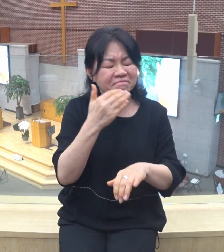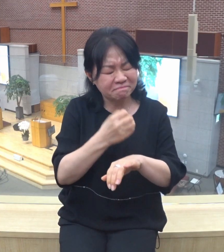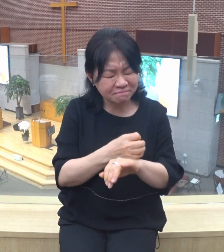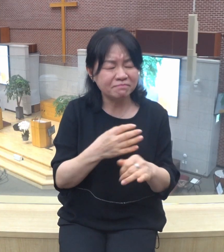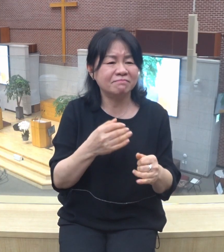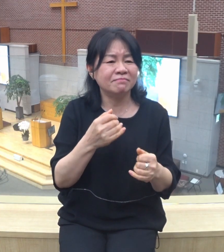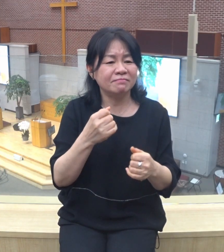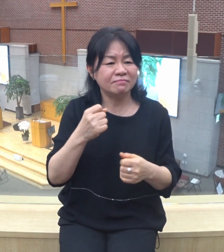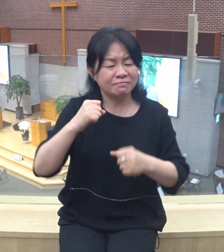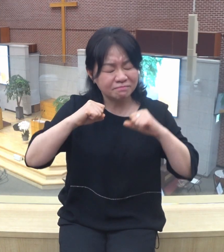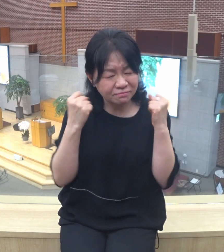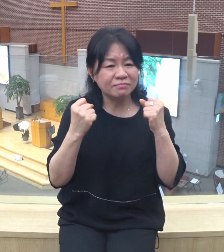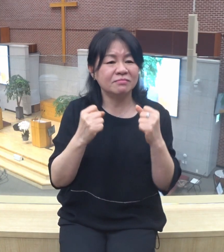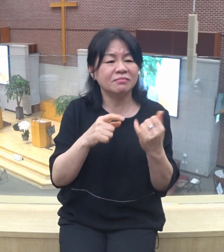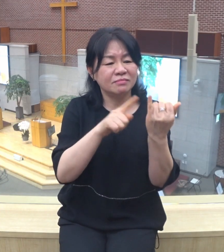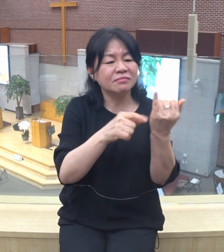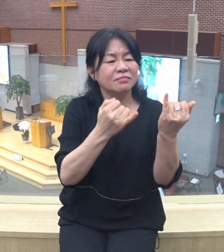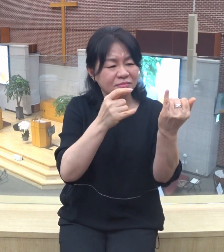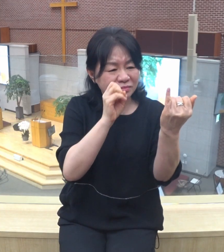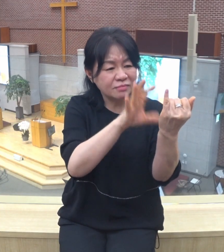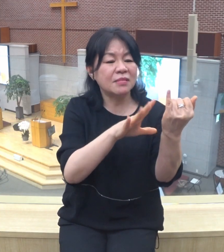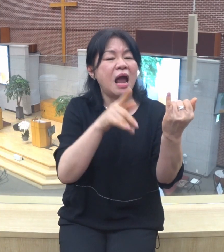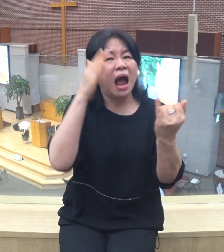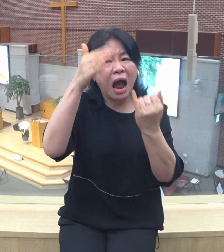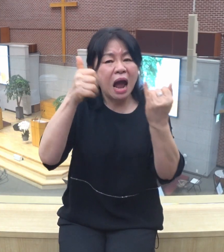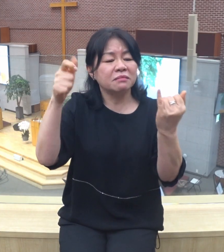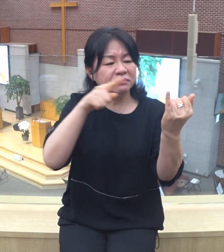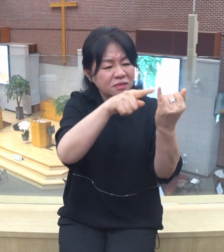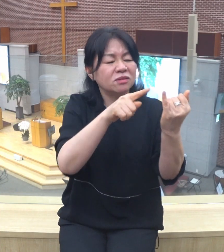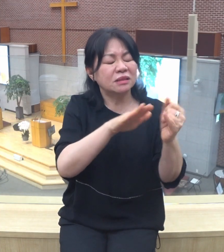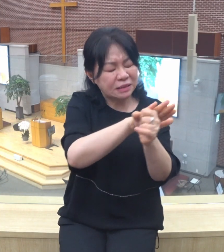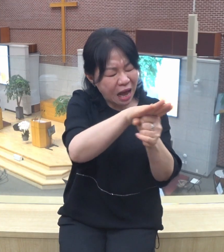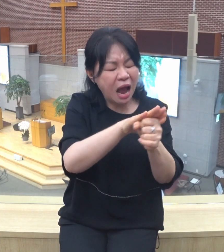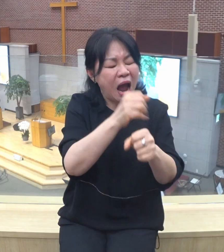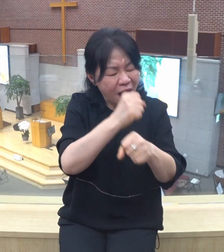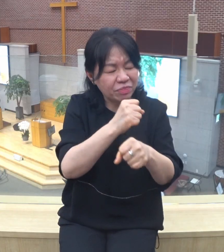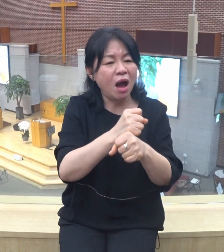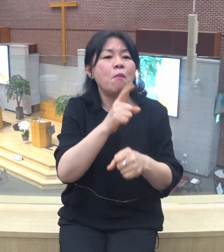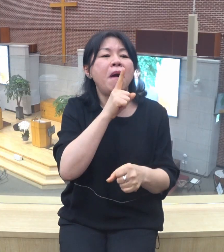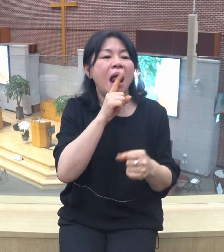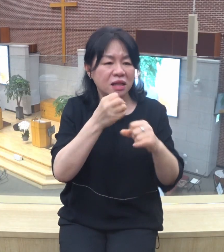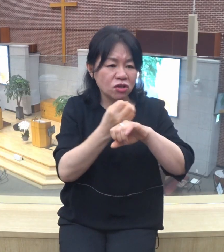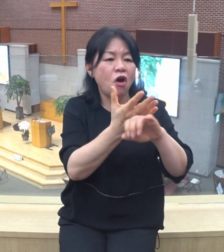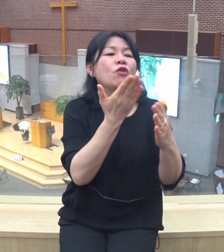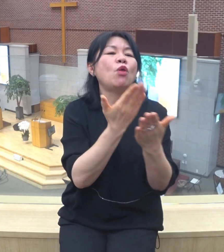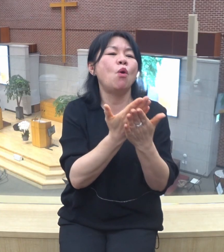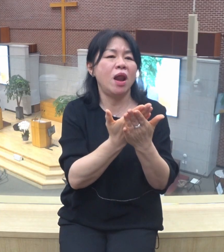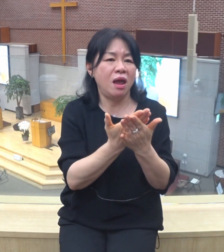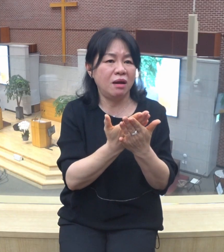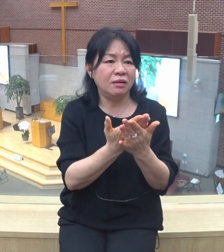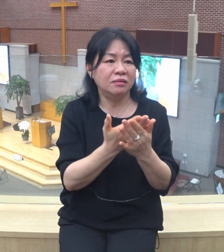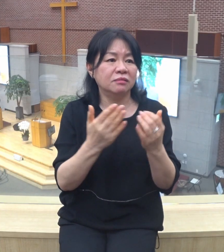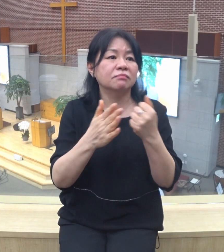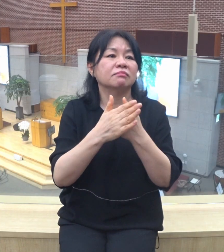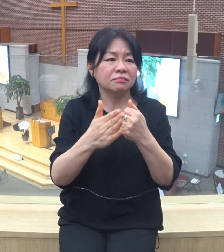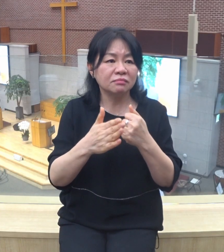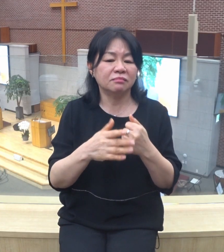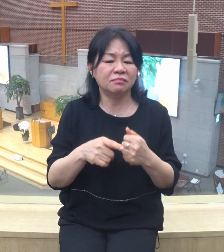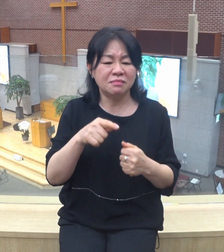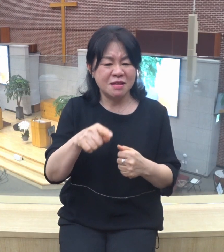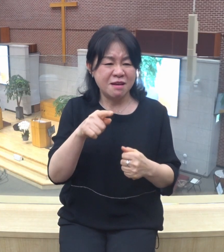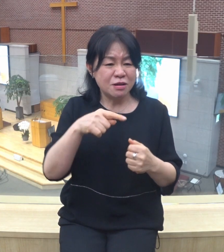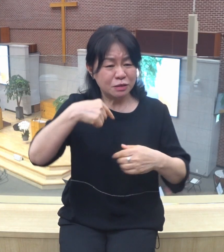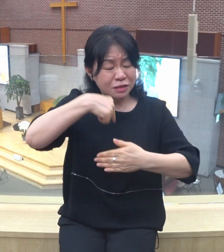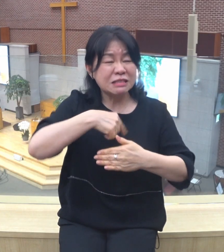간절한 음성이었습니다. 제 생각과 하나님의 생각은 너무나 달랐습니다. 호통치고